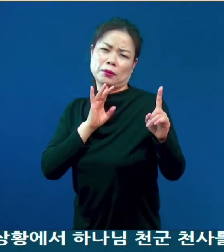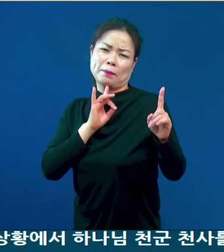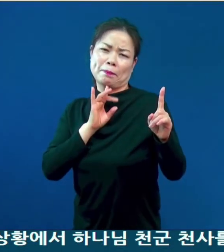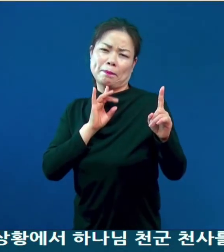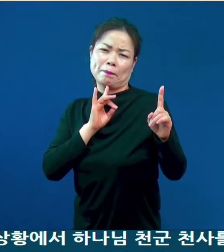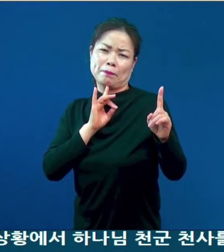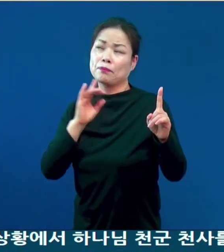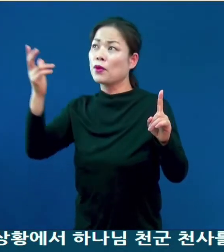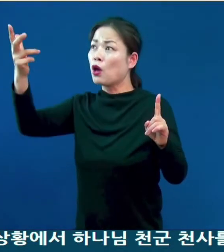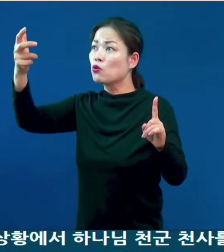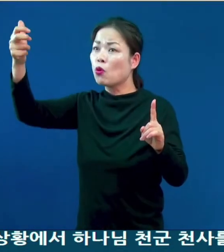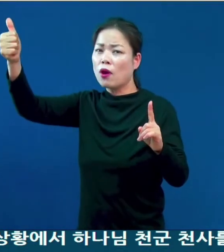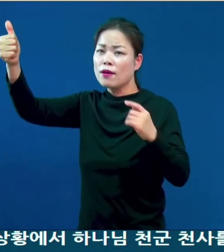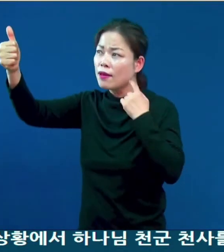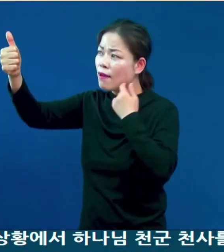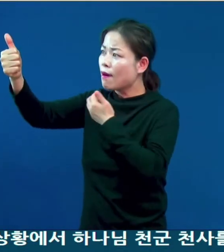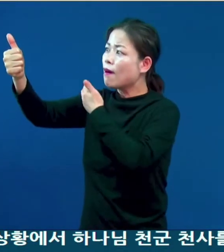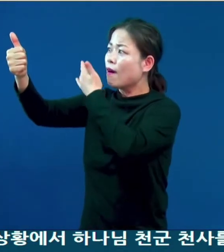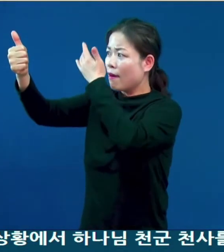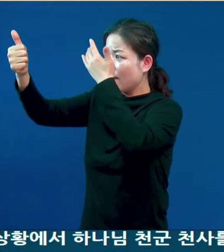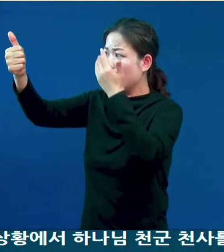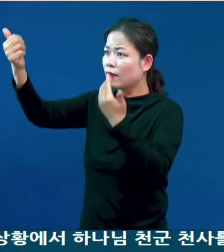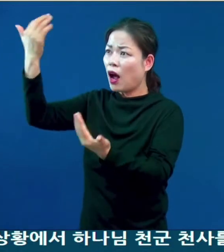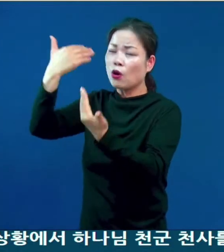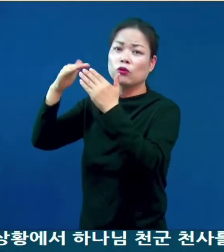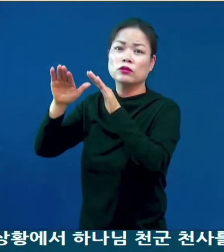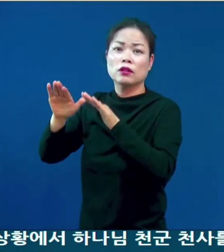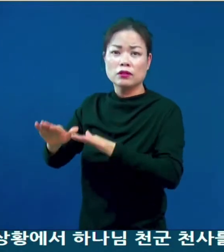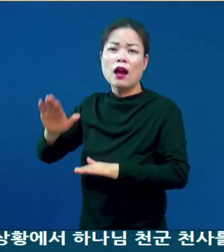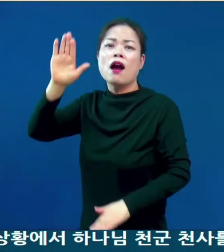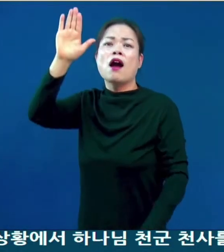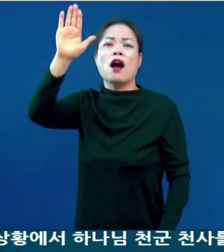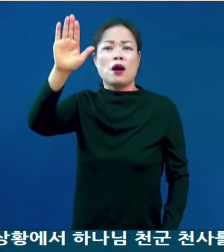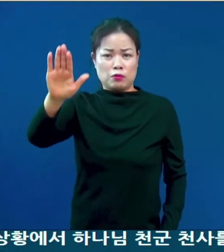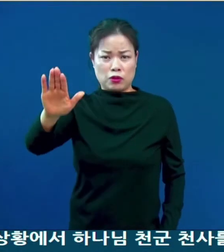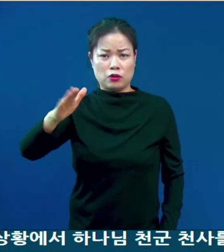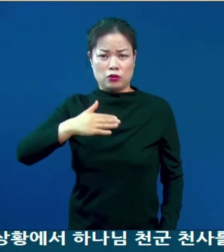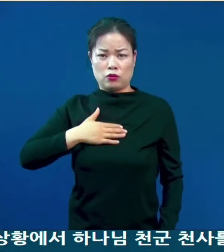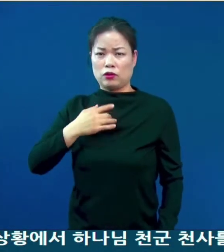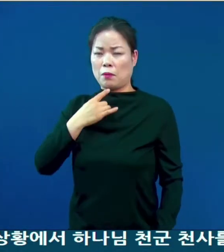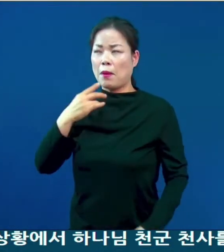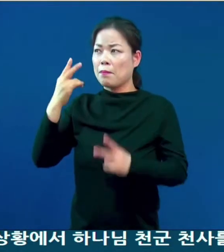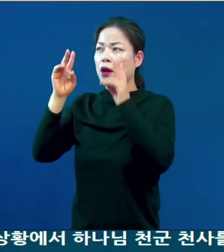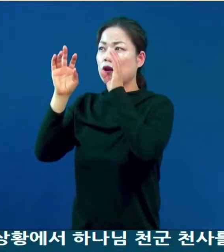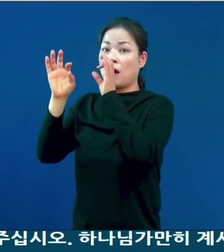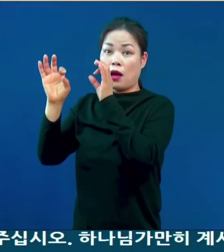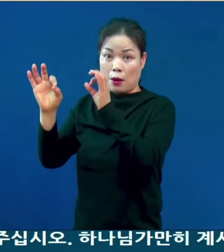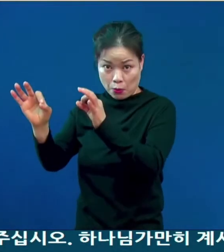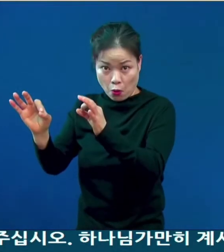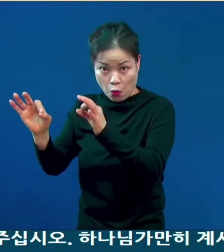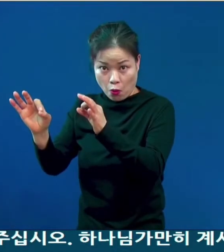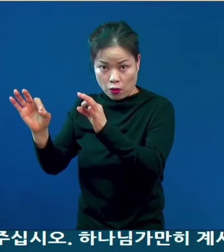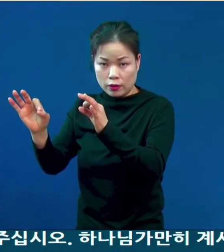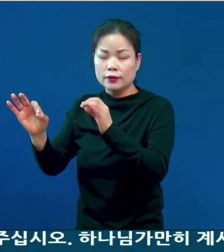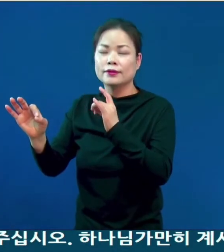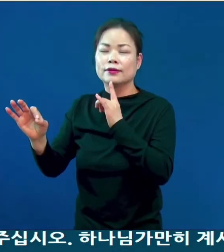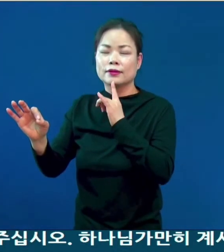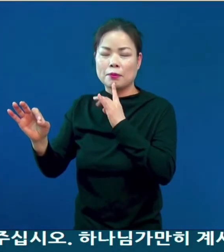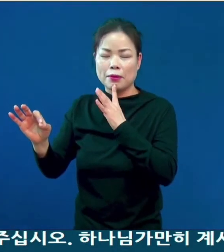바라보겠습니다. 여호와의 아름다움, 과거에도 현재에도 앞으로도 저는 그것만 바라보고 그것만으로